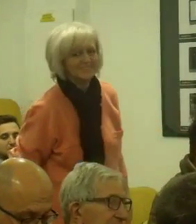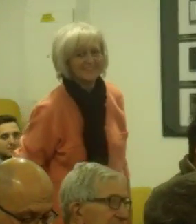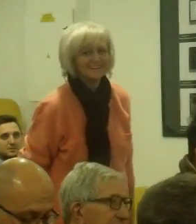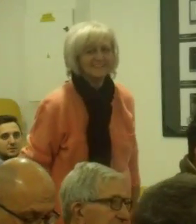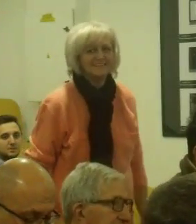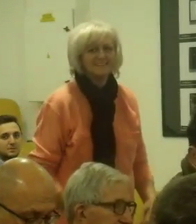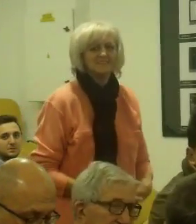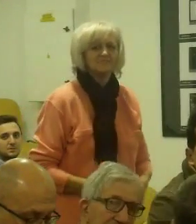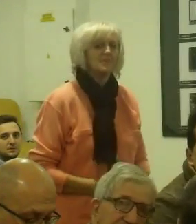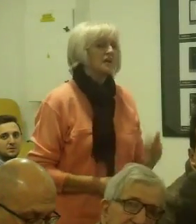Ja sam Branka Jurić